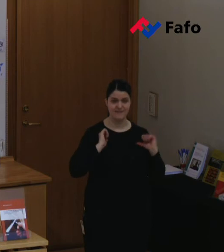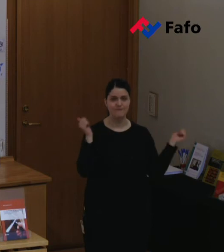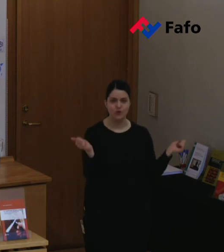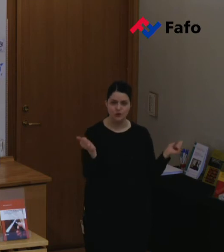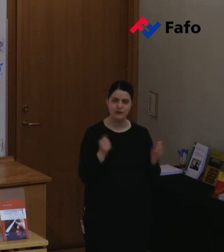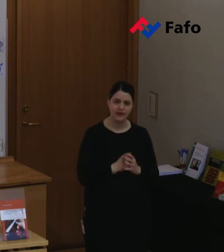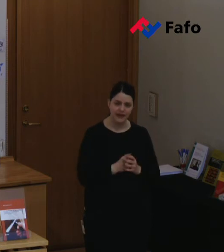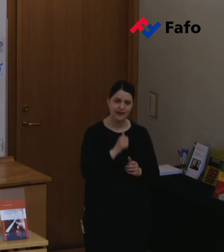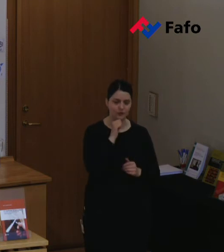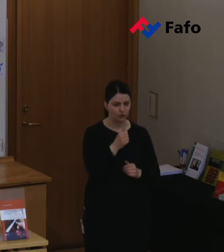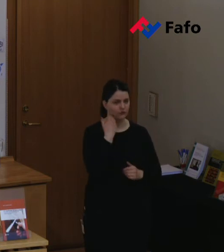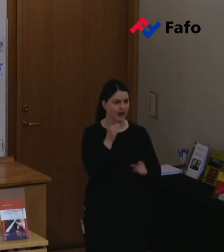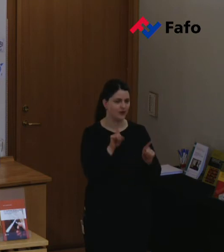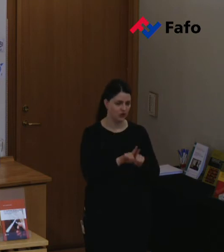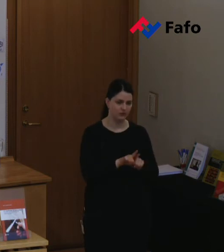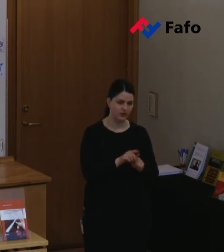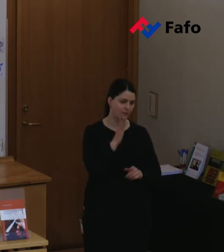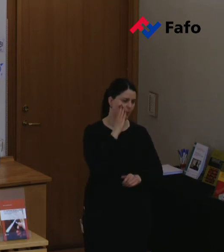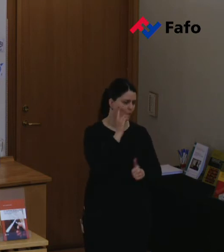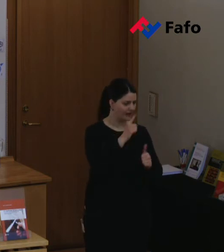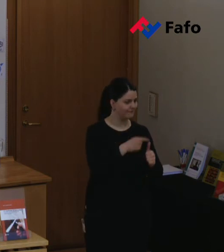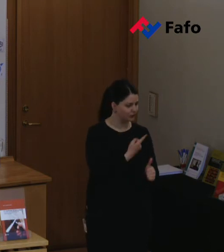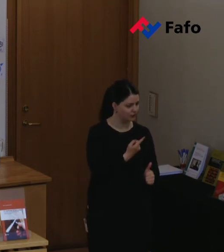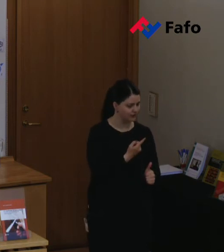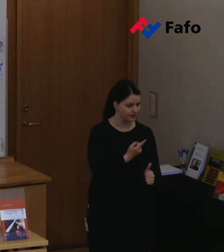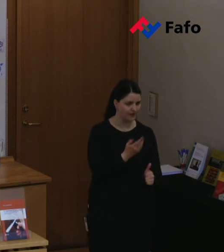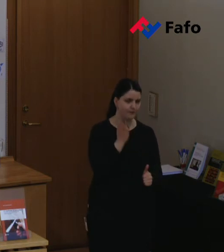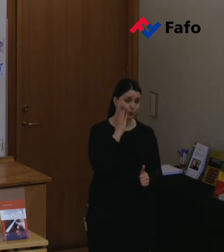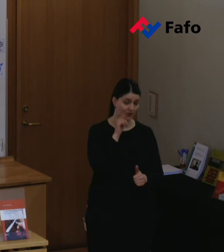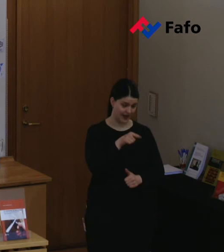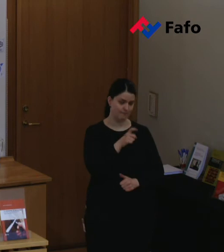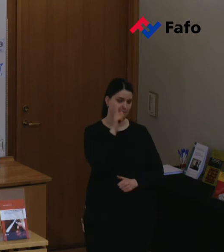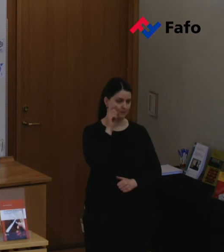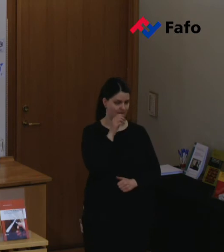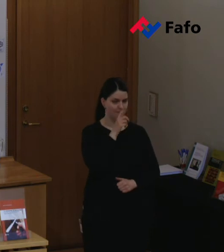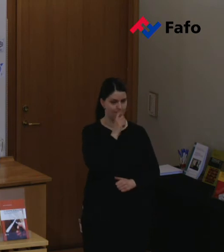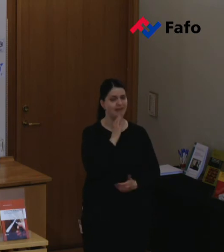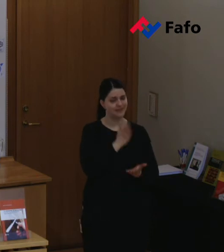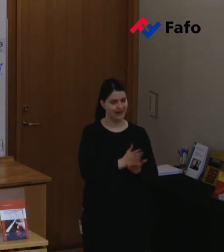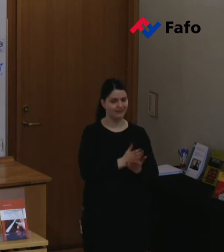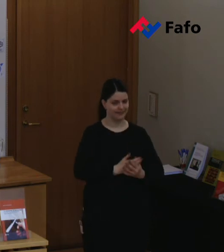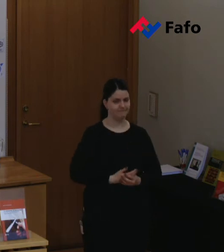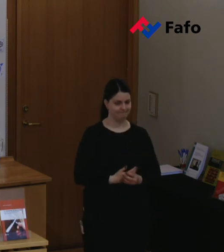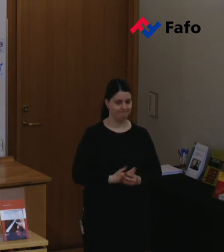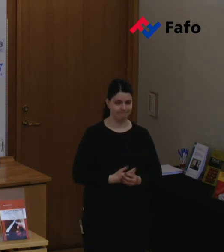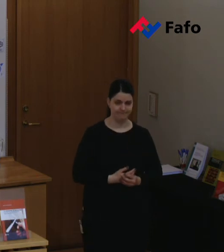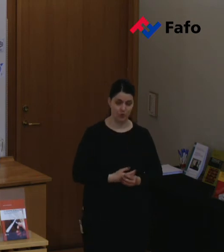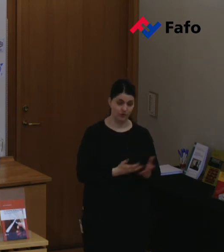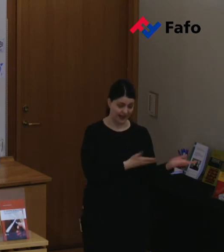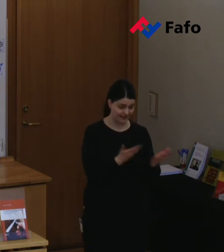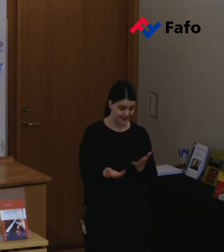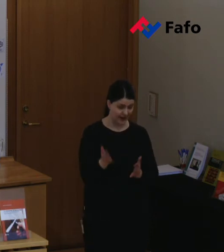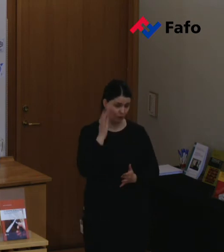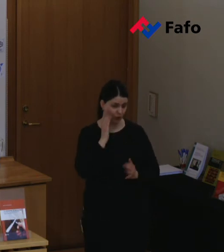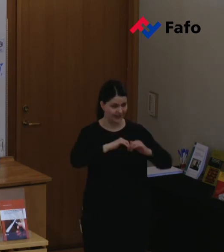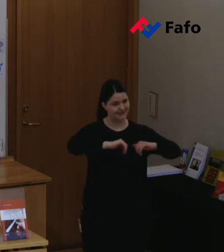selvfølgelig må det være sånn. Bolig først. Bolig er en menneskerett. Og tjenestene skal skilles fra bolig.